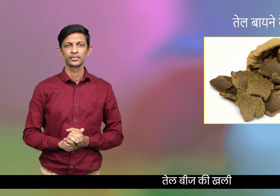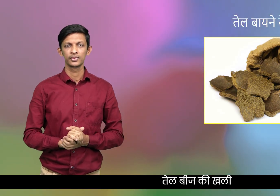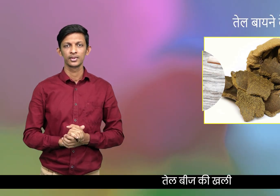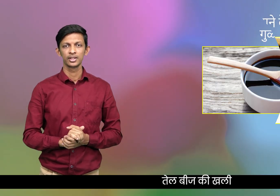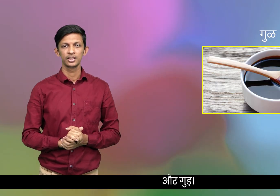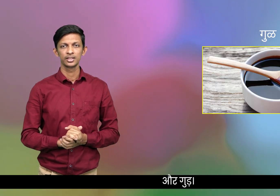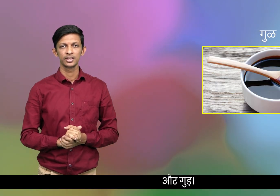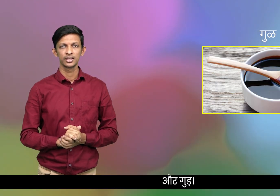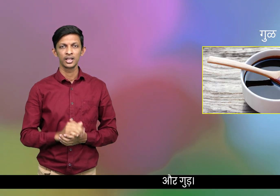और गुड़।